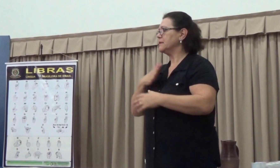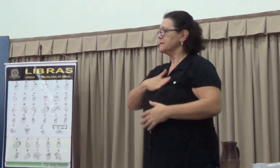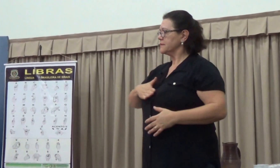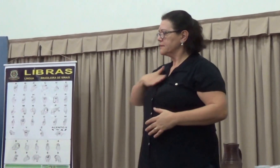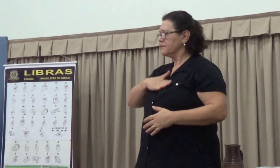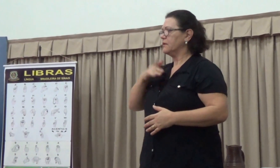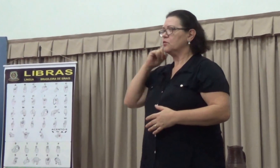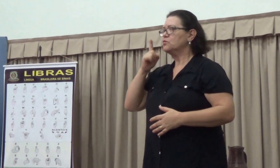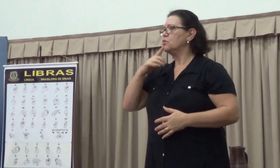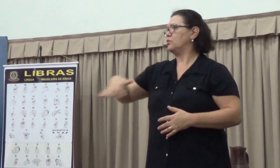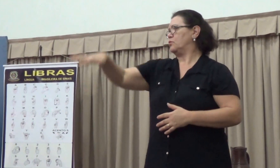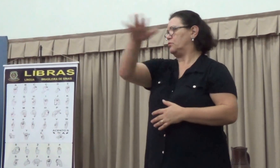nosso objetivo seja